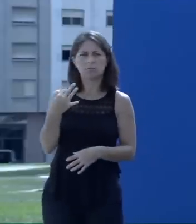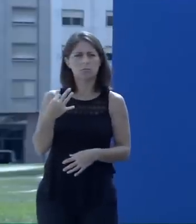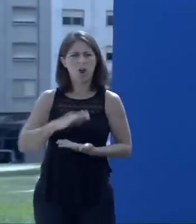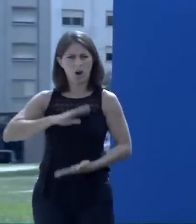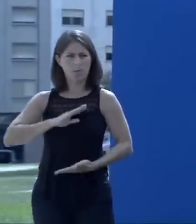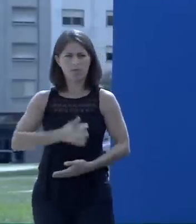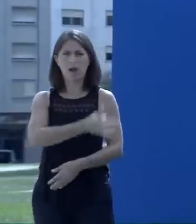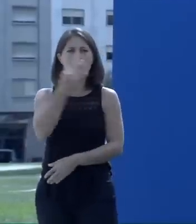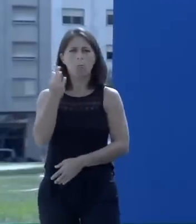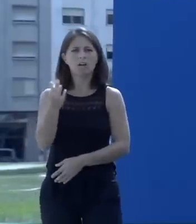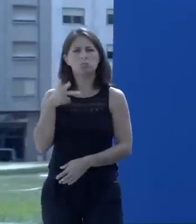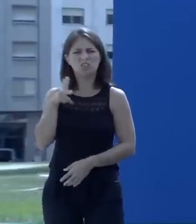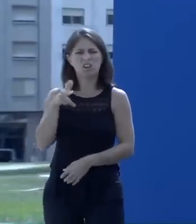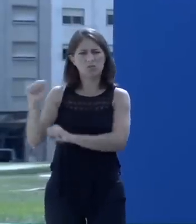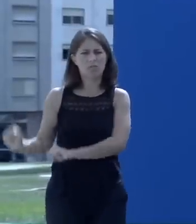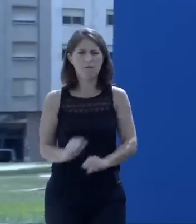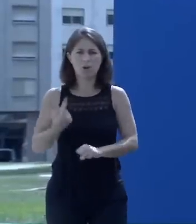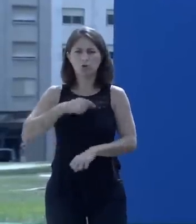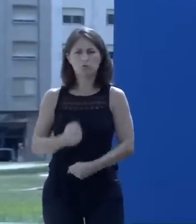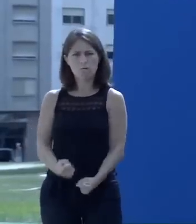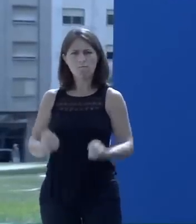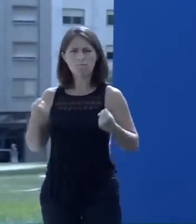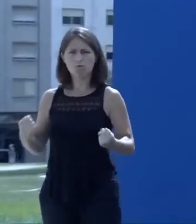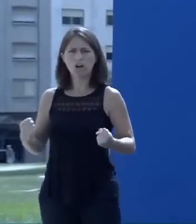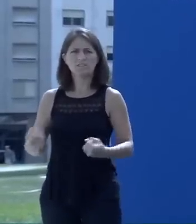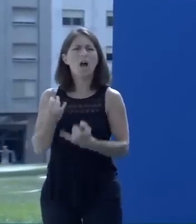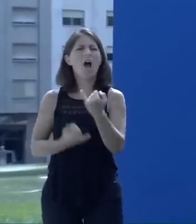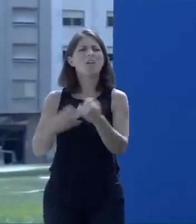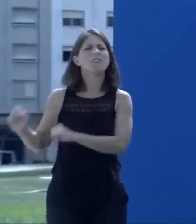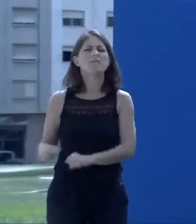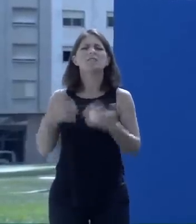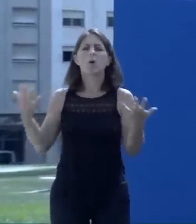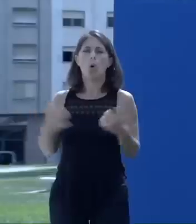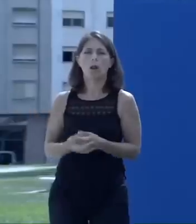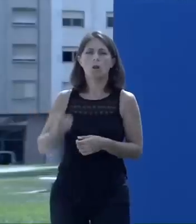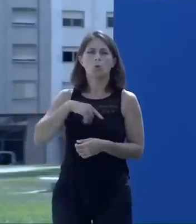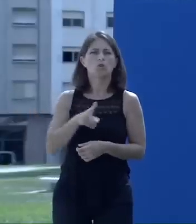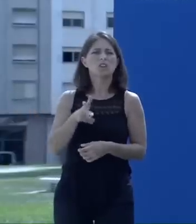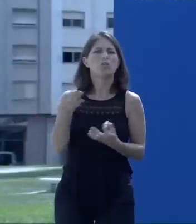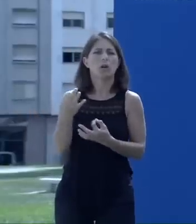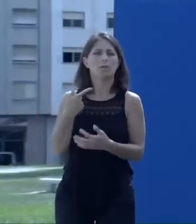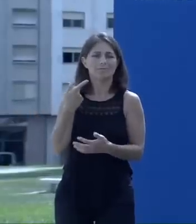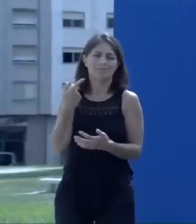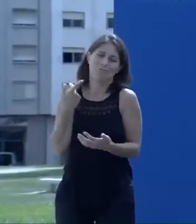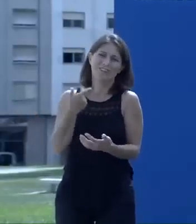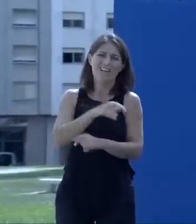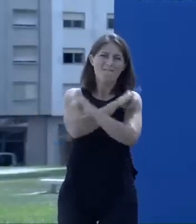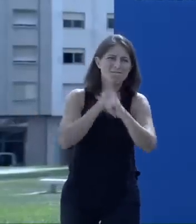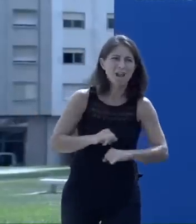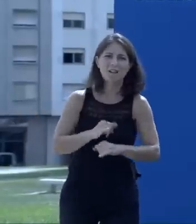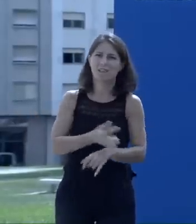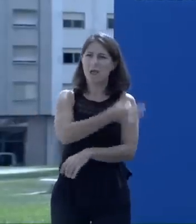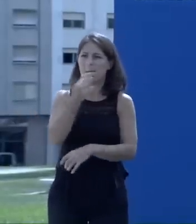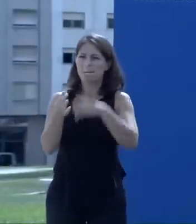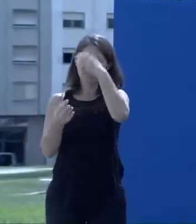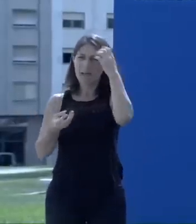na defensa dos dereitos das maiorías cidadáns, na defensa, en definitiva, do noso dereito a ser felices, do noso dereito a ter